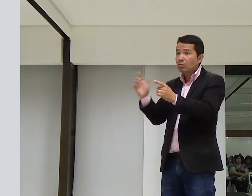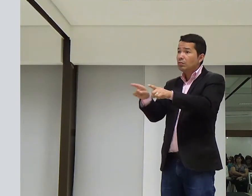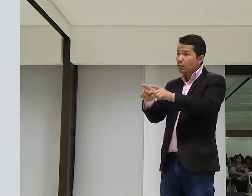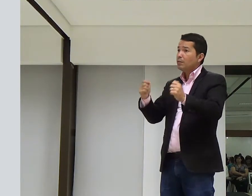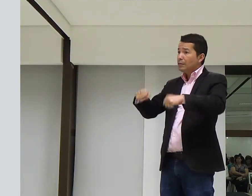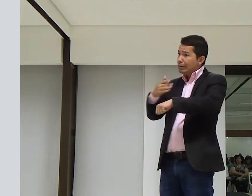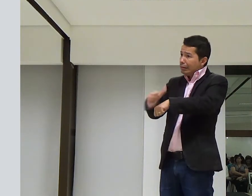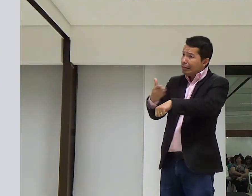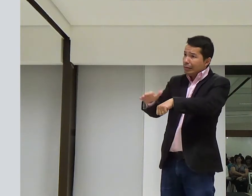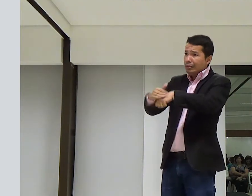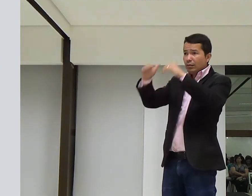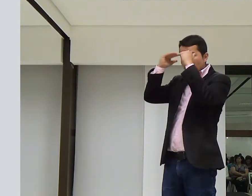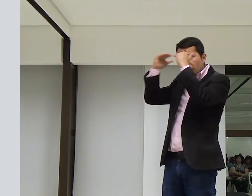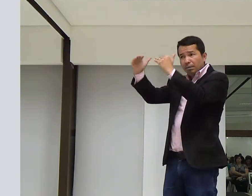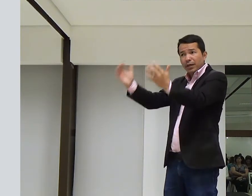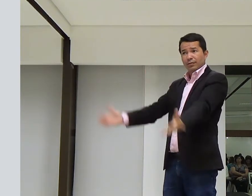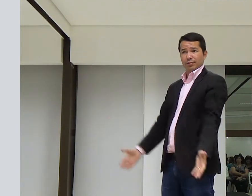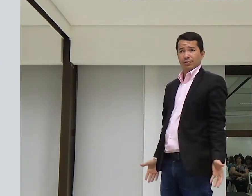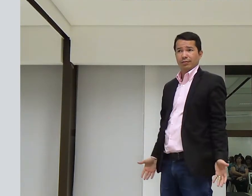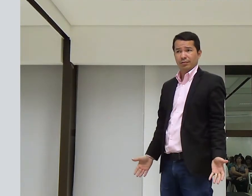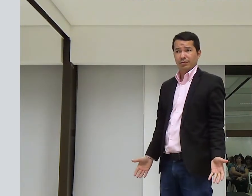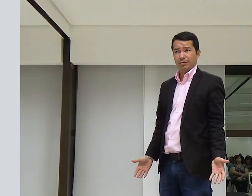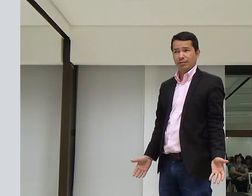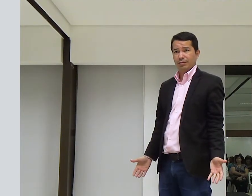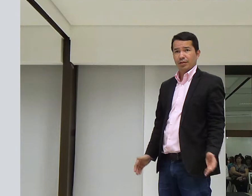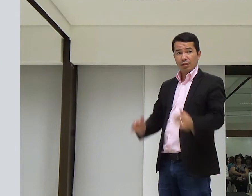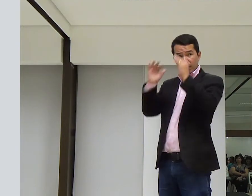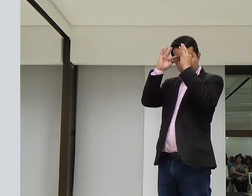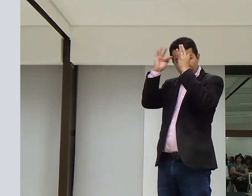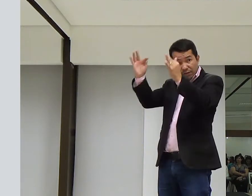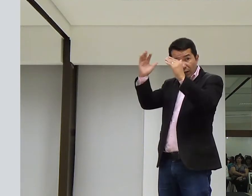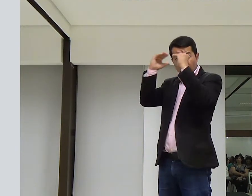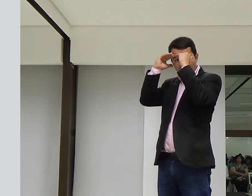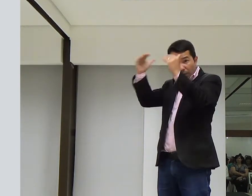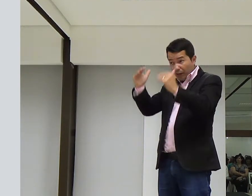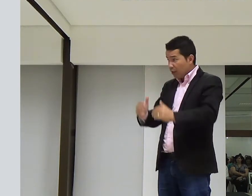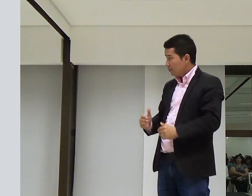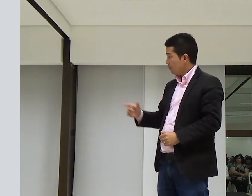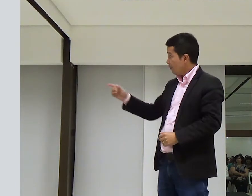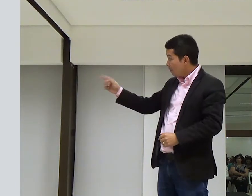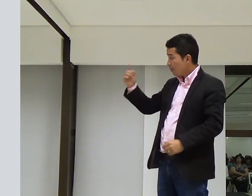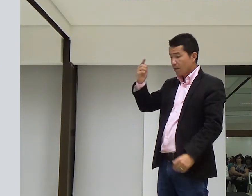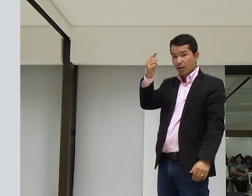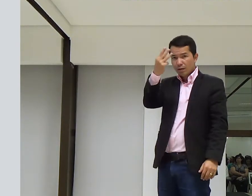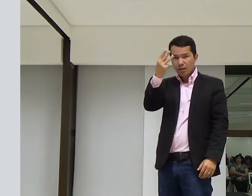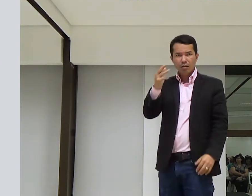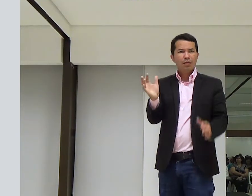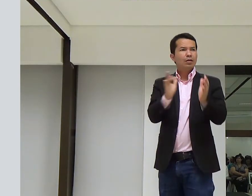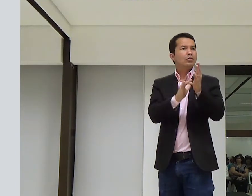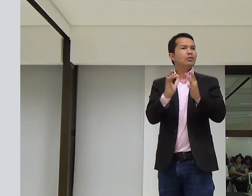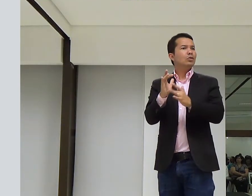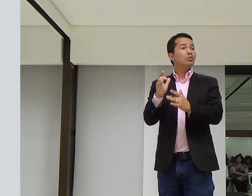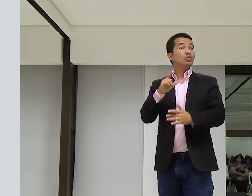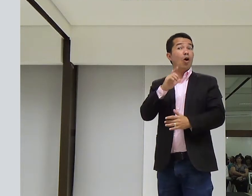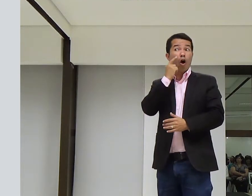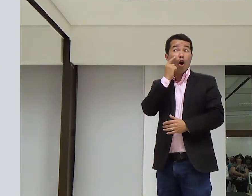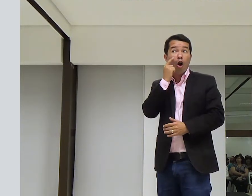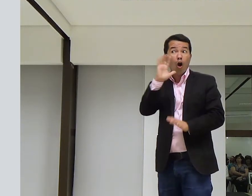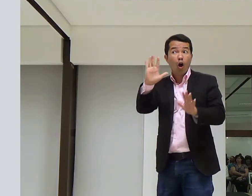podemos copiar a obediência e praticá-la. A fidelidade e a obediência. Terceira coisa que nós